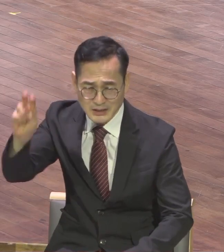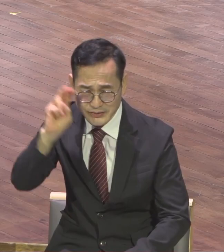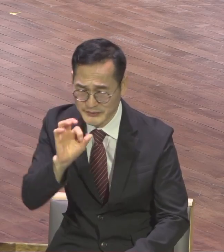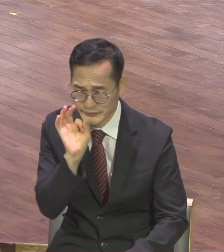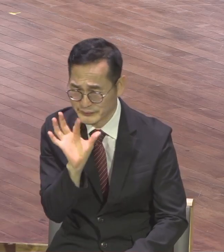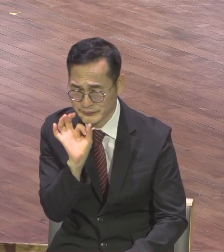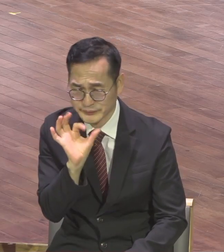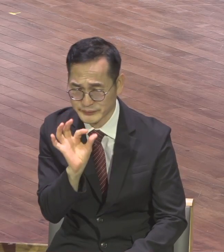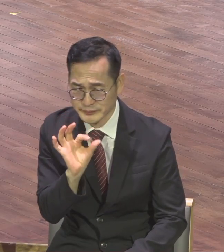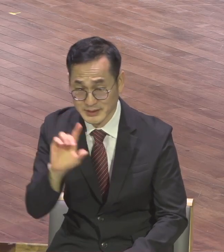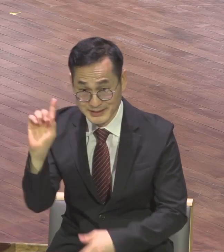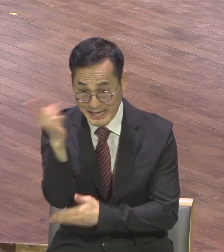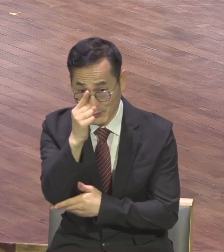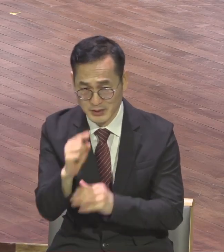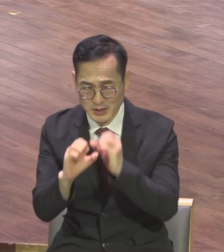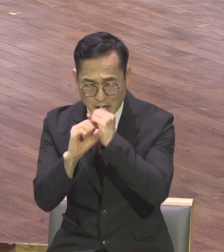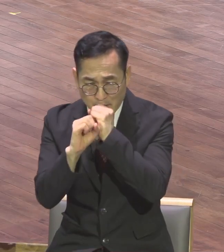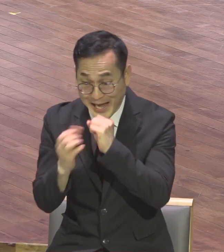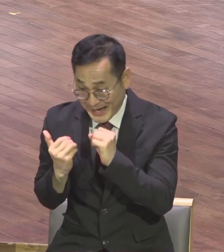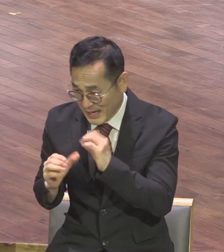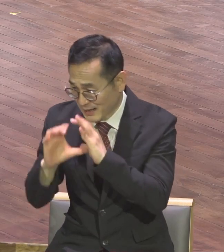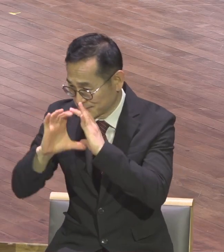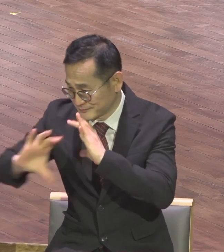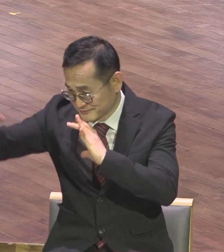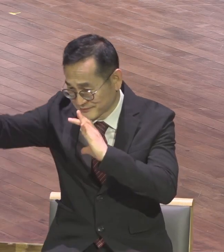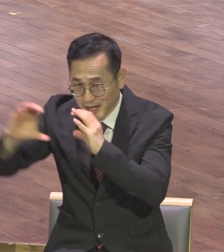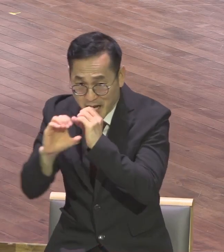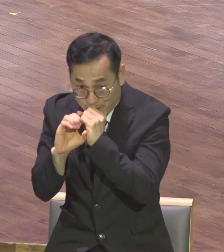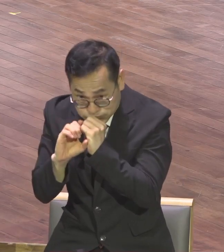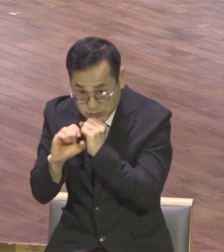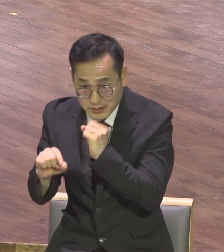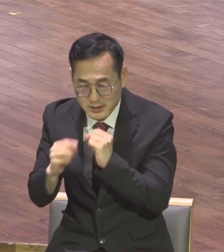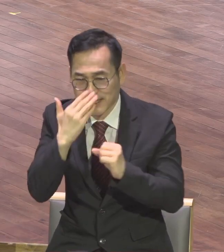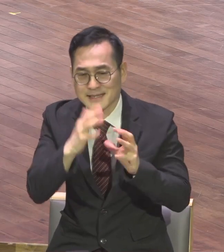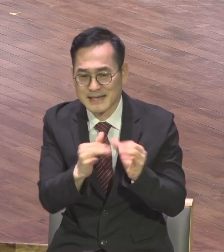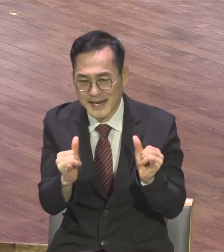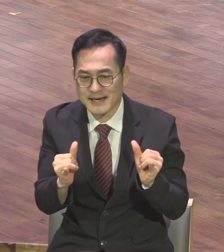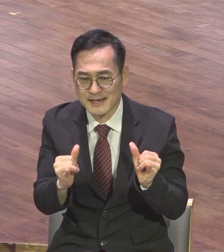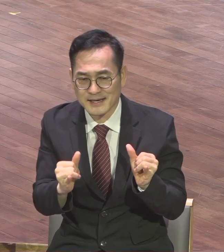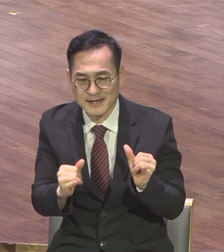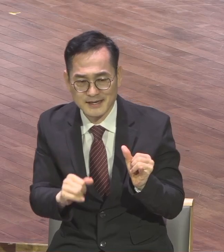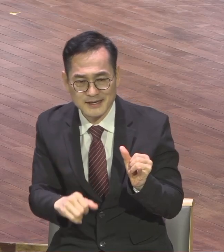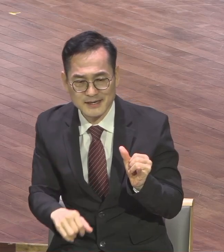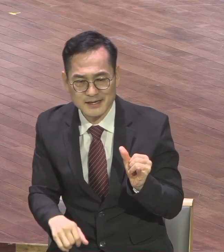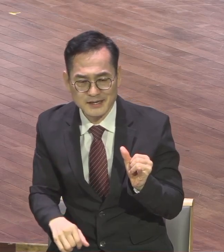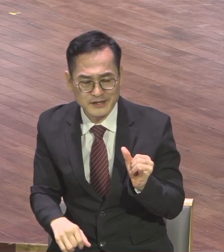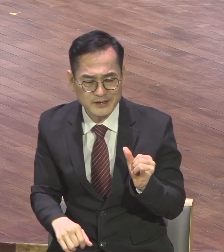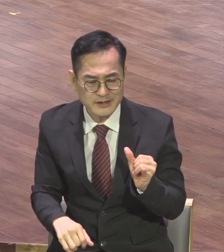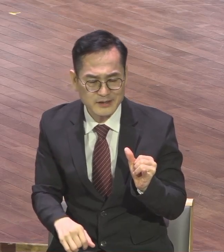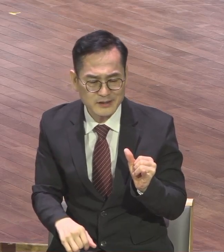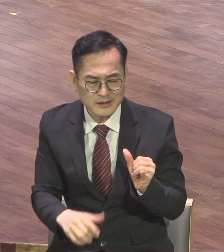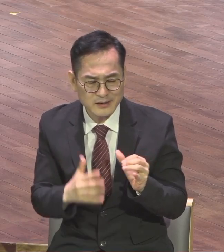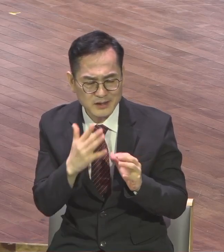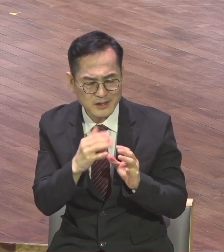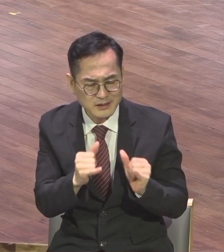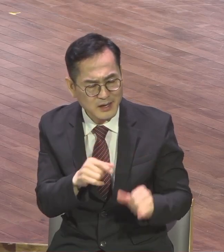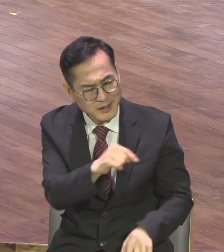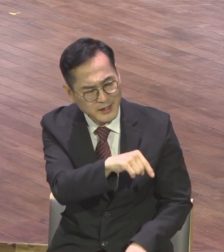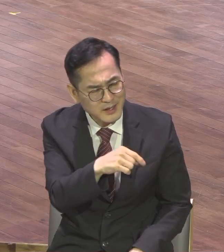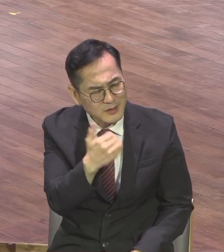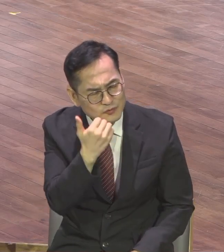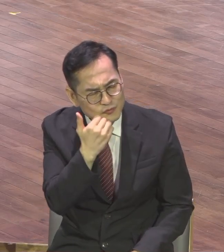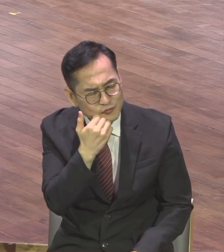다윗이 양각나팔 조금 전에 불렀는데 저게 이스라엘 목사가 내는데 선물한 거예요. 지금 선물한